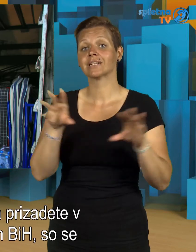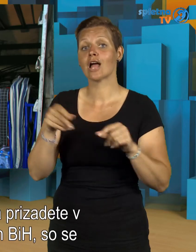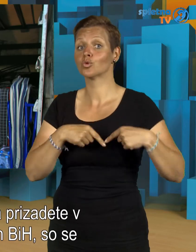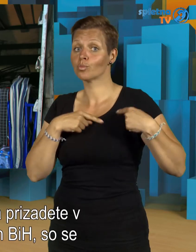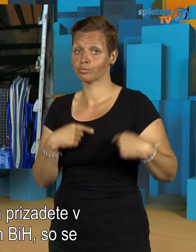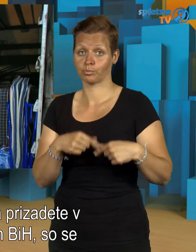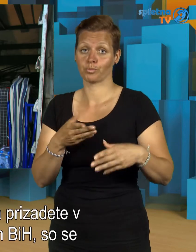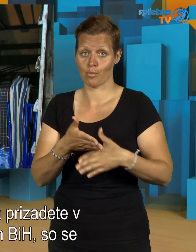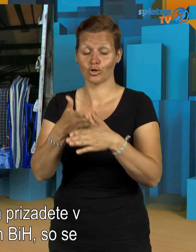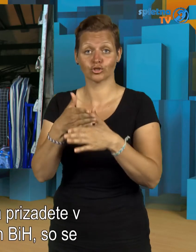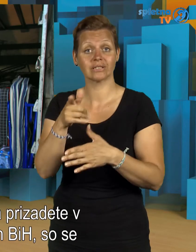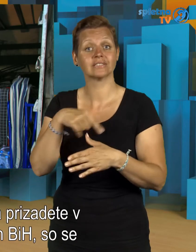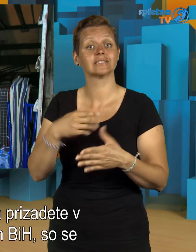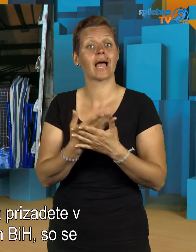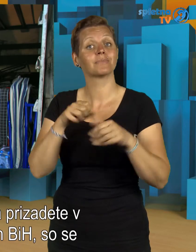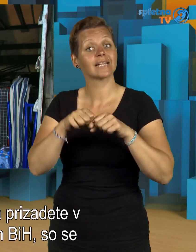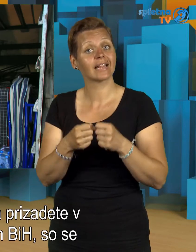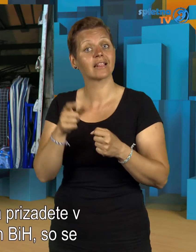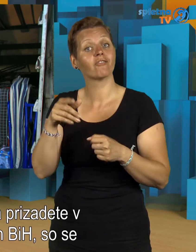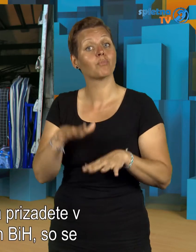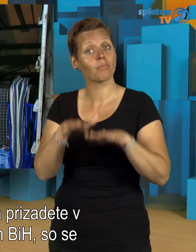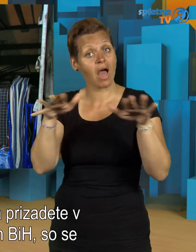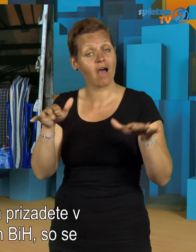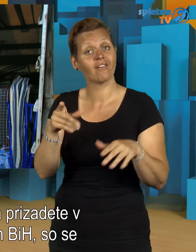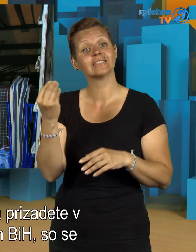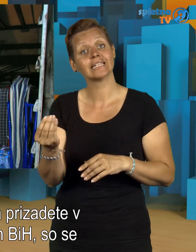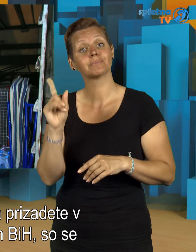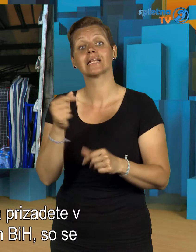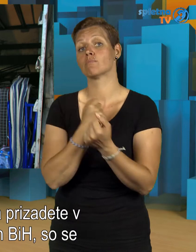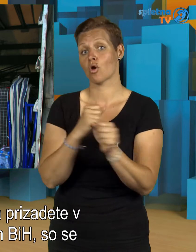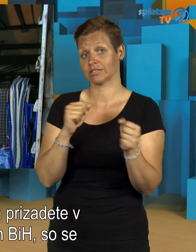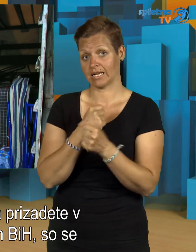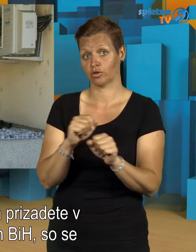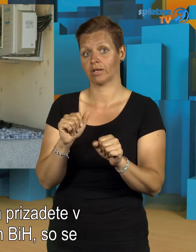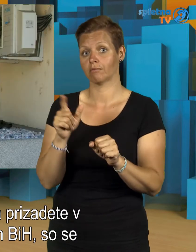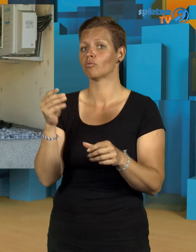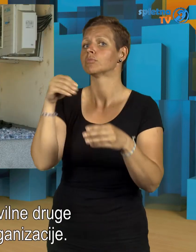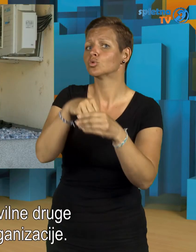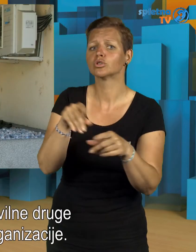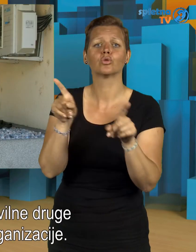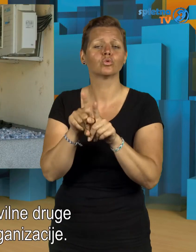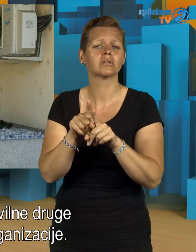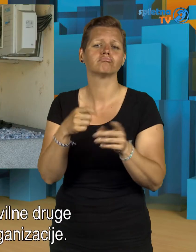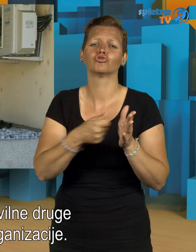Zbiranju pomoči za prizadete v poplavah v Srbiji in Bosni in Hercegovini so se pridružile tudi številne druge